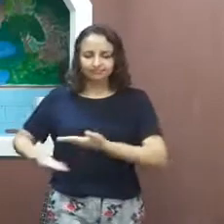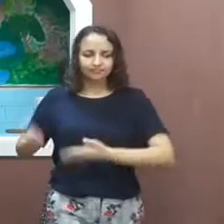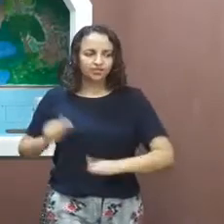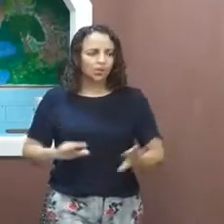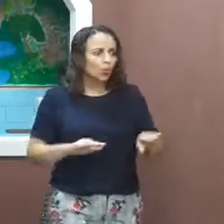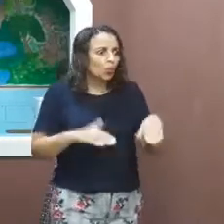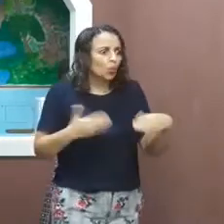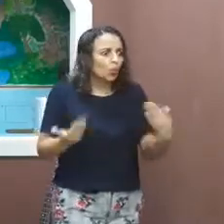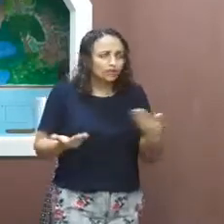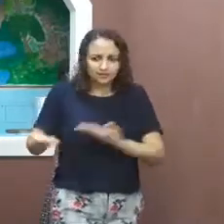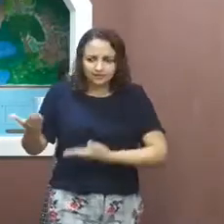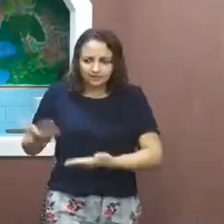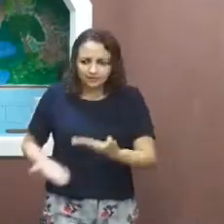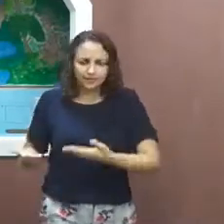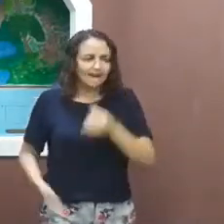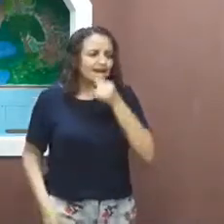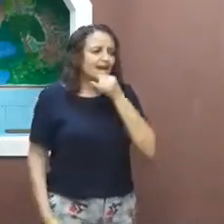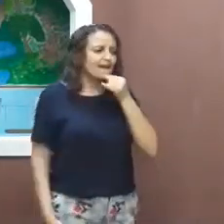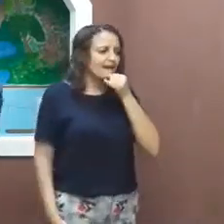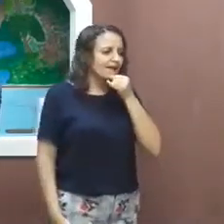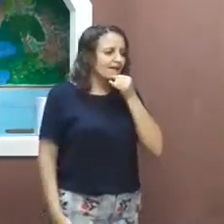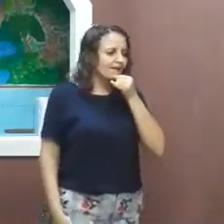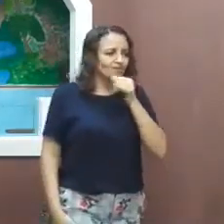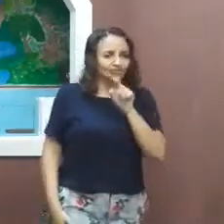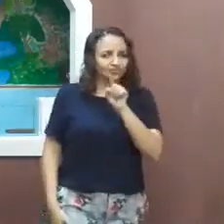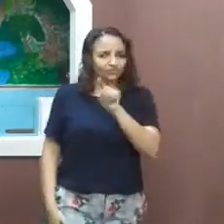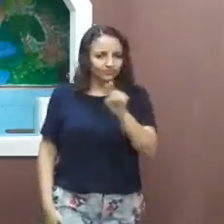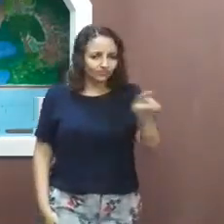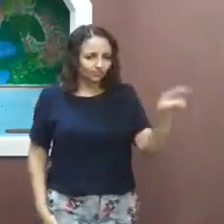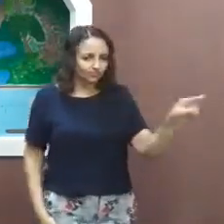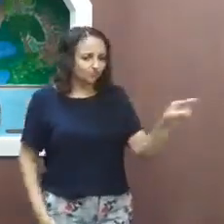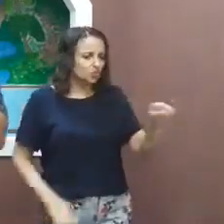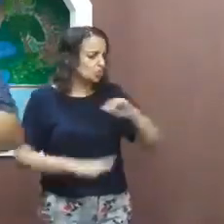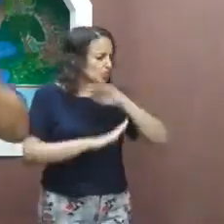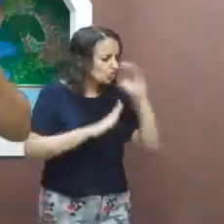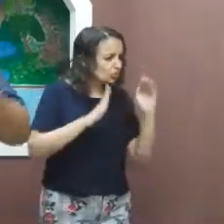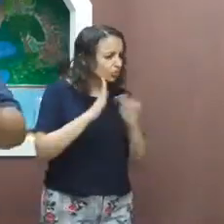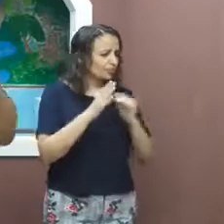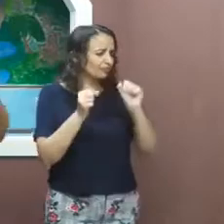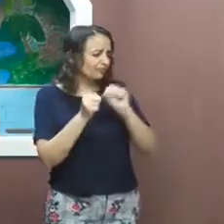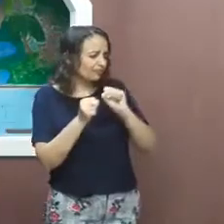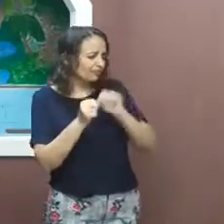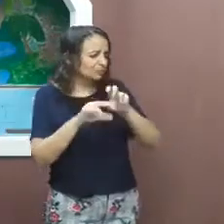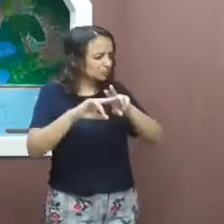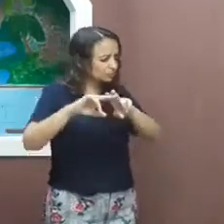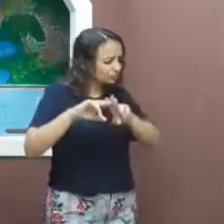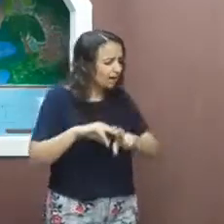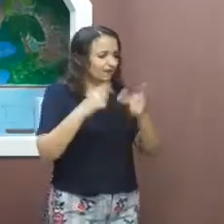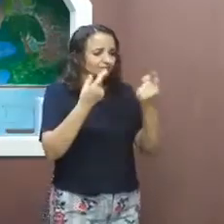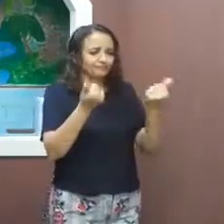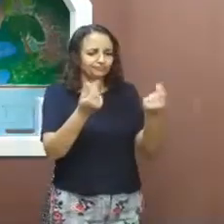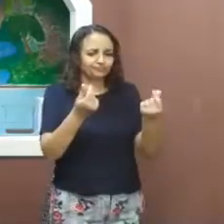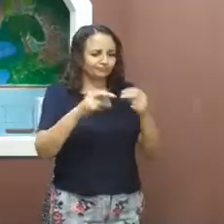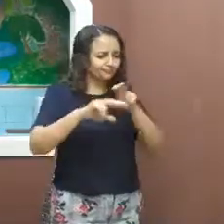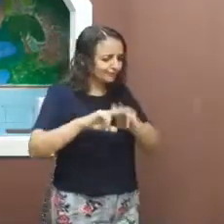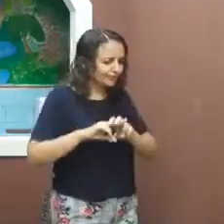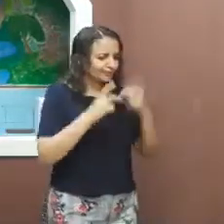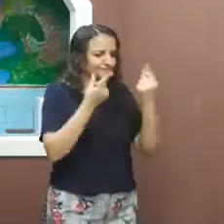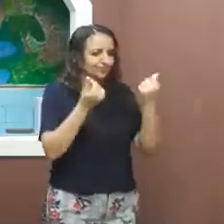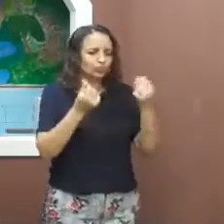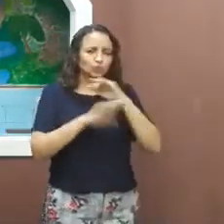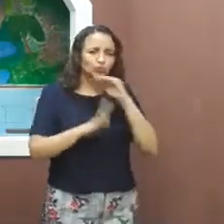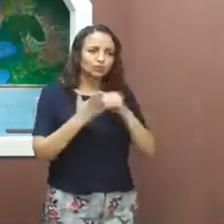ao dinheiro? Quando as suas ações, elas estão todas envolvidas no